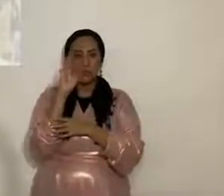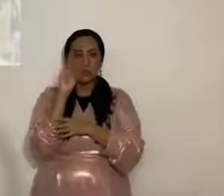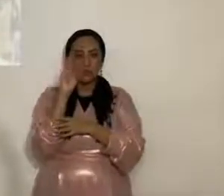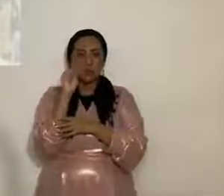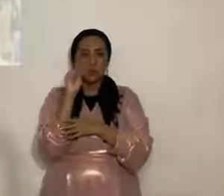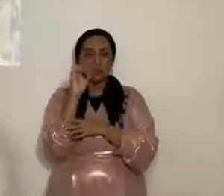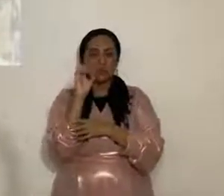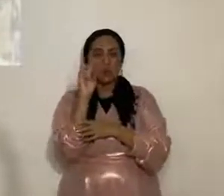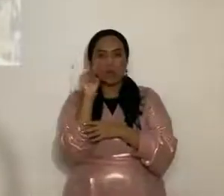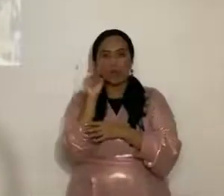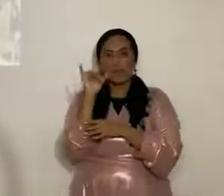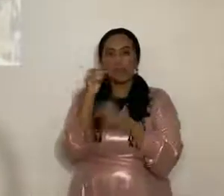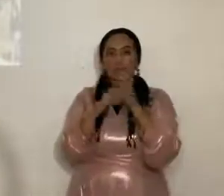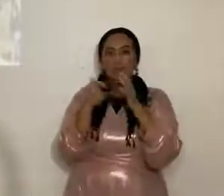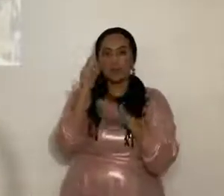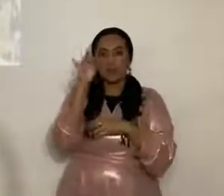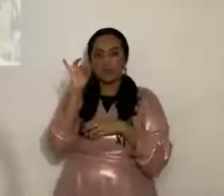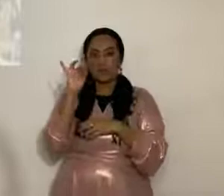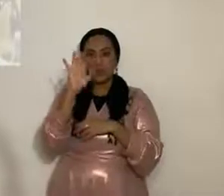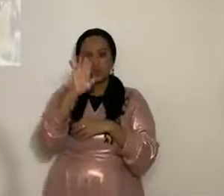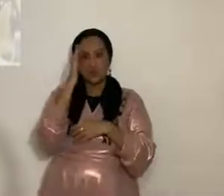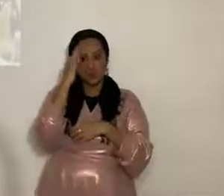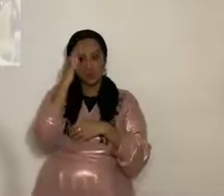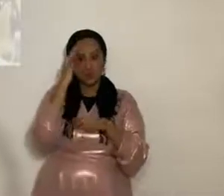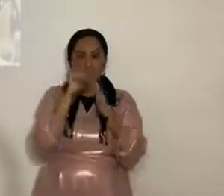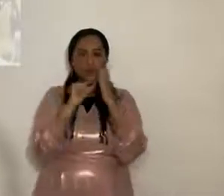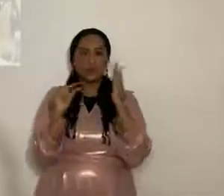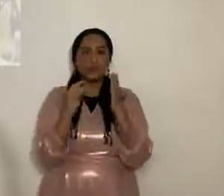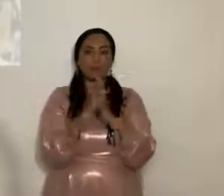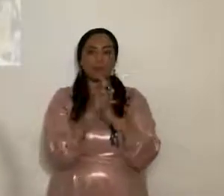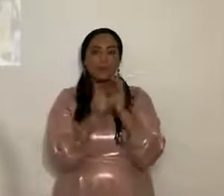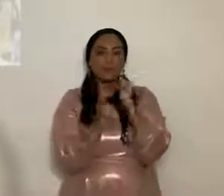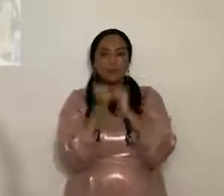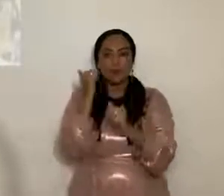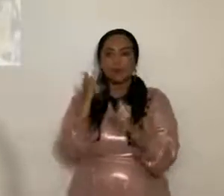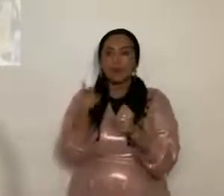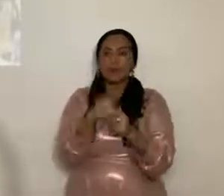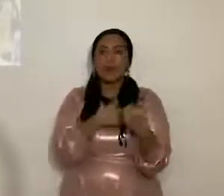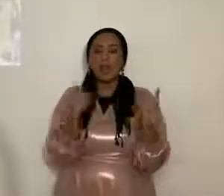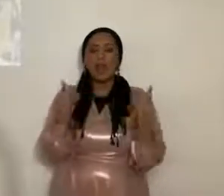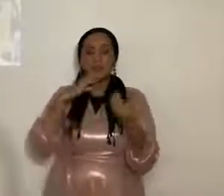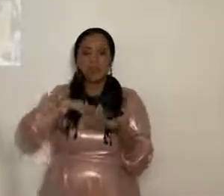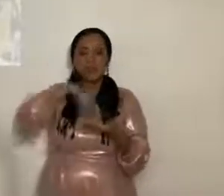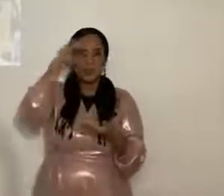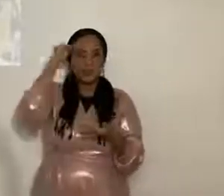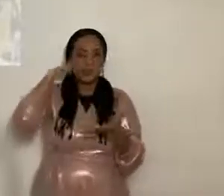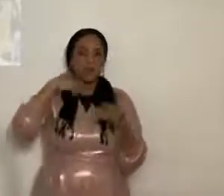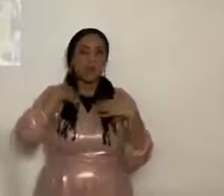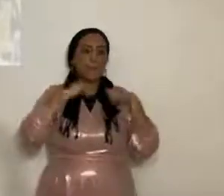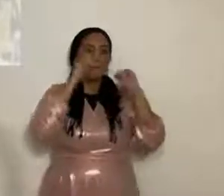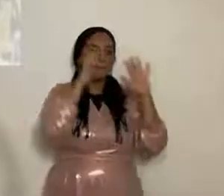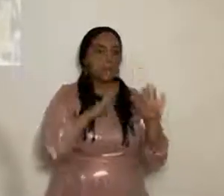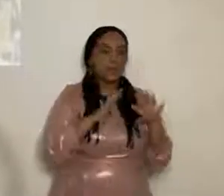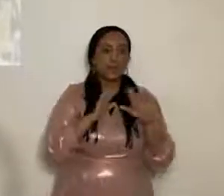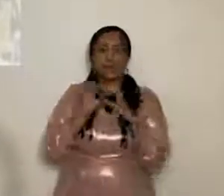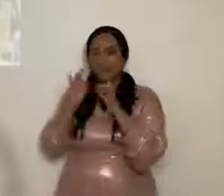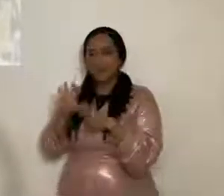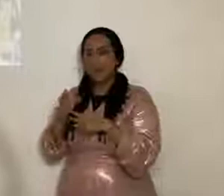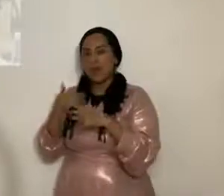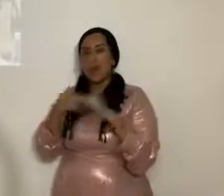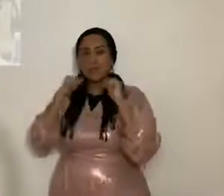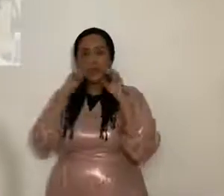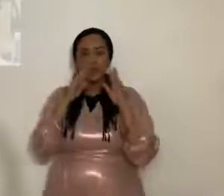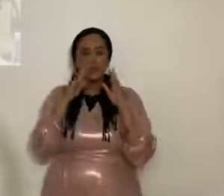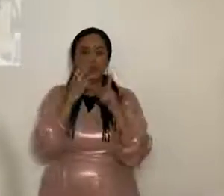Deuteronomio 28. Muchos ya se saben esta cita, es de las que más hemos estudiado. Son las bendiciones por guardar los